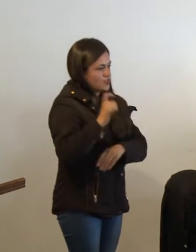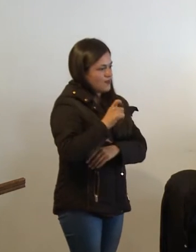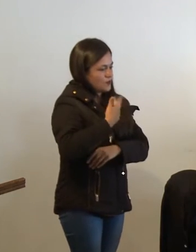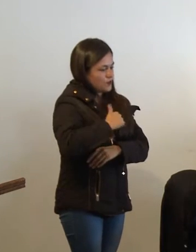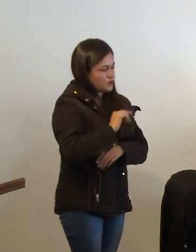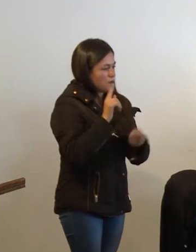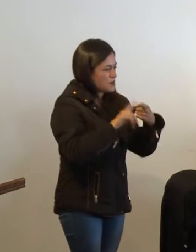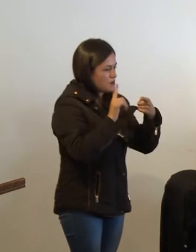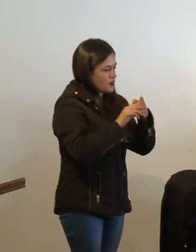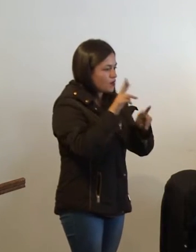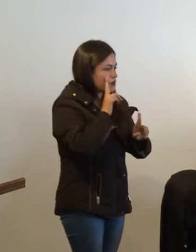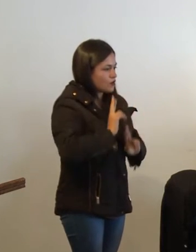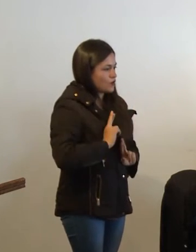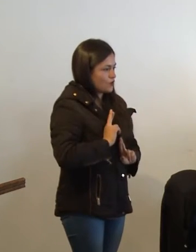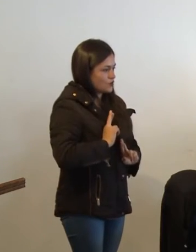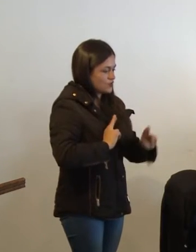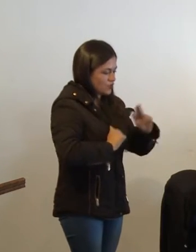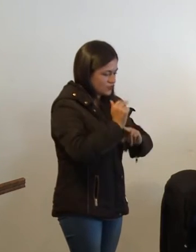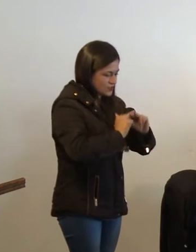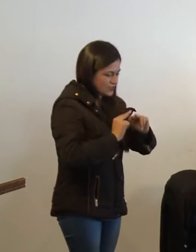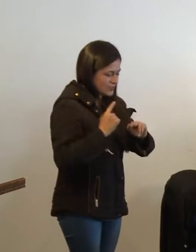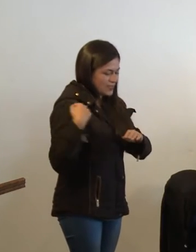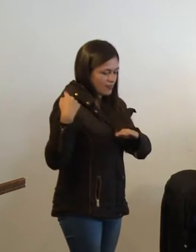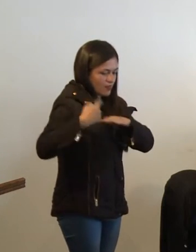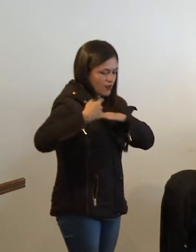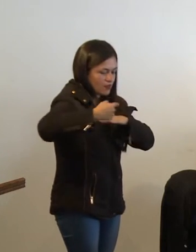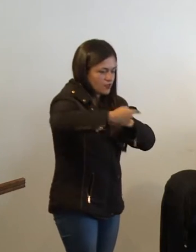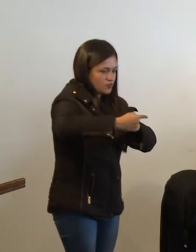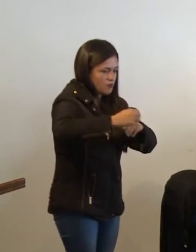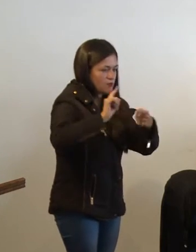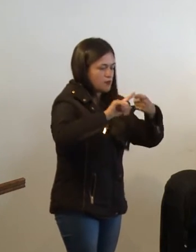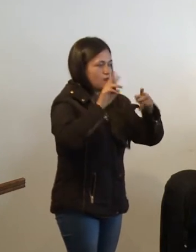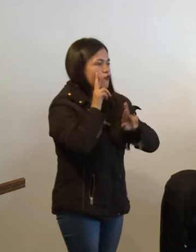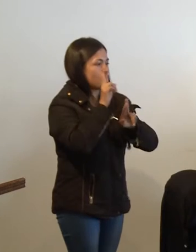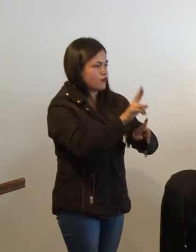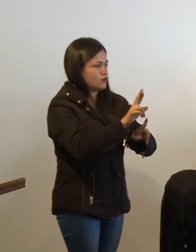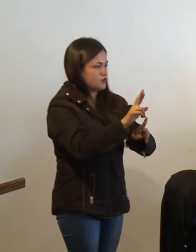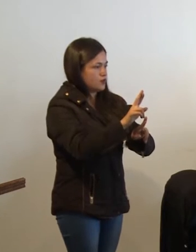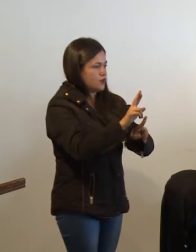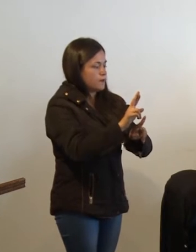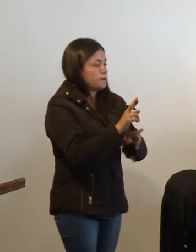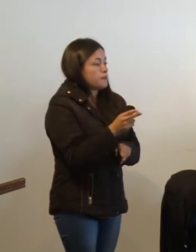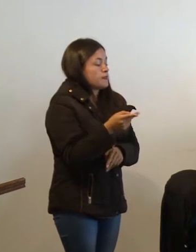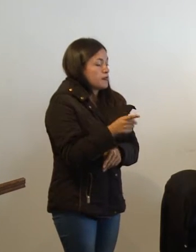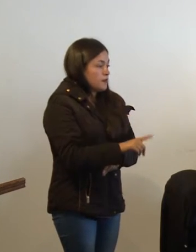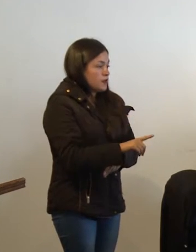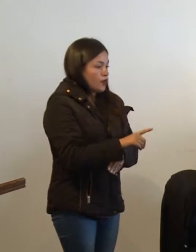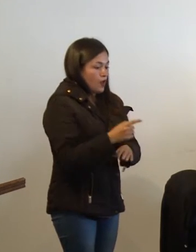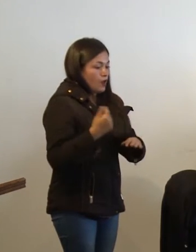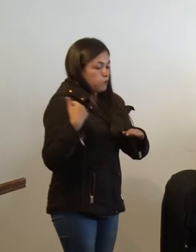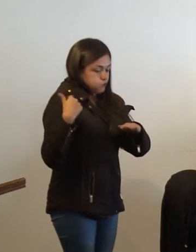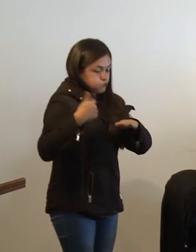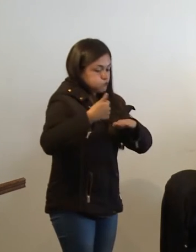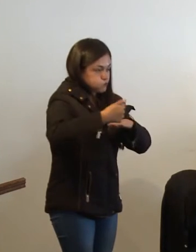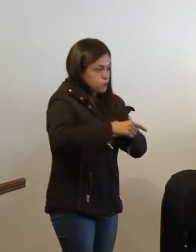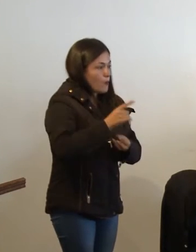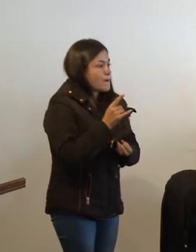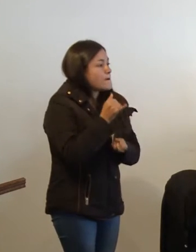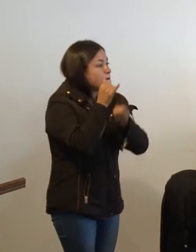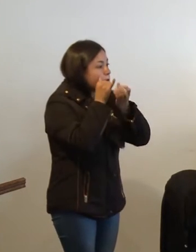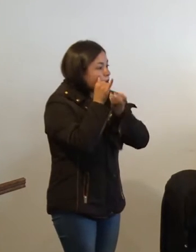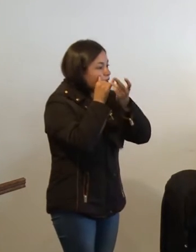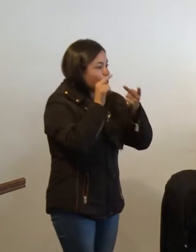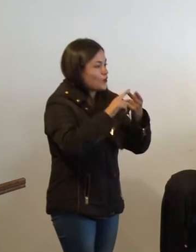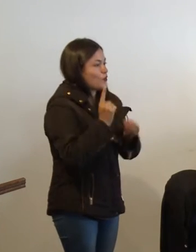reconocernos constituidos desde tradiciones. Sin duda, la tradición pedagógico-política que